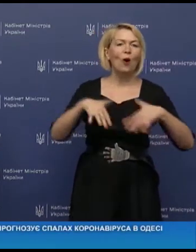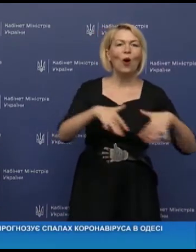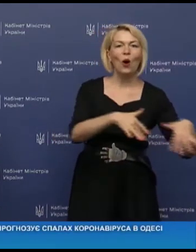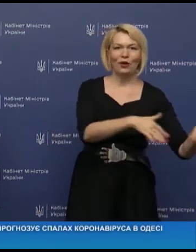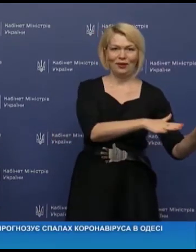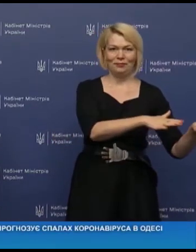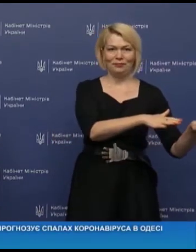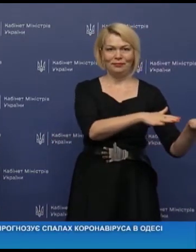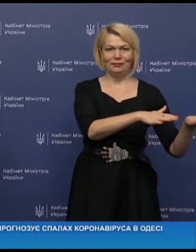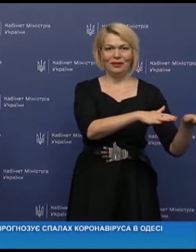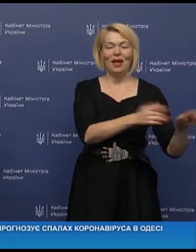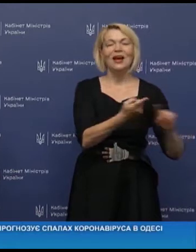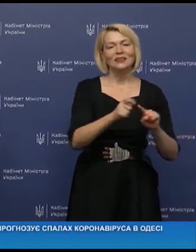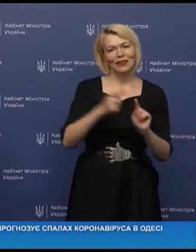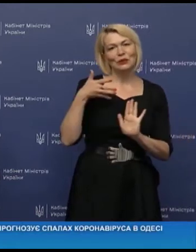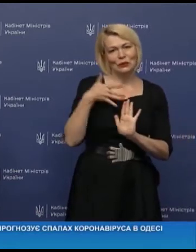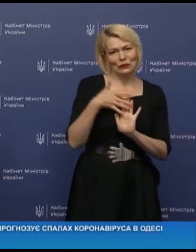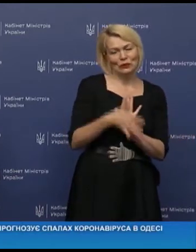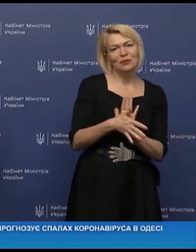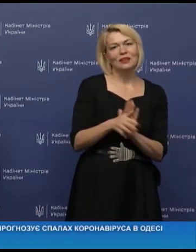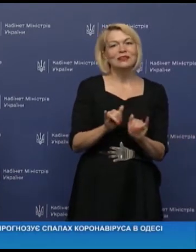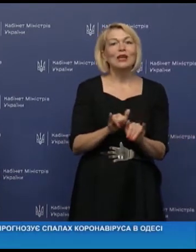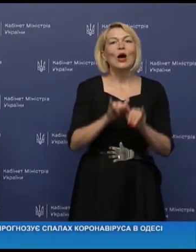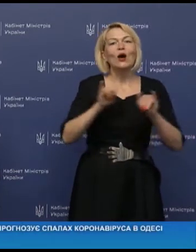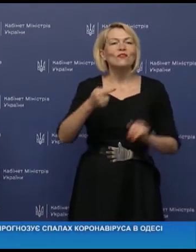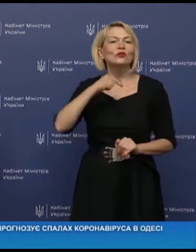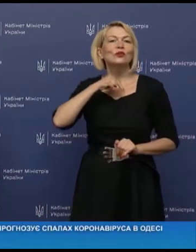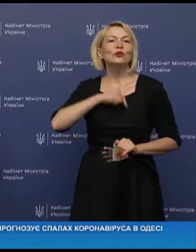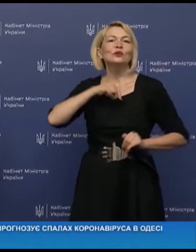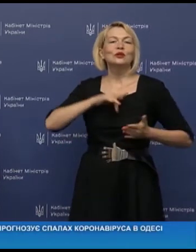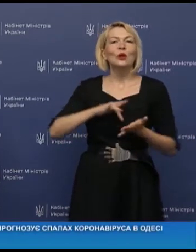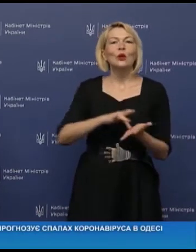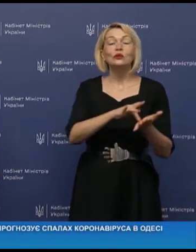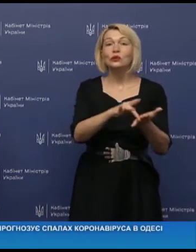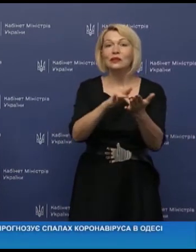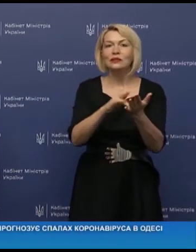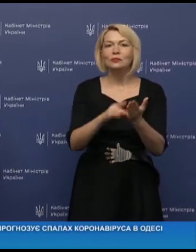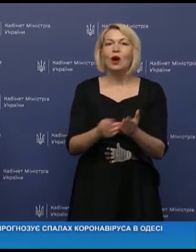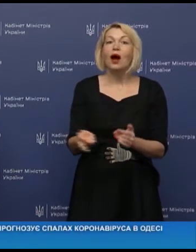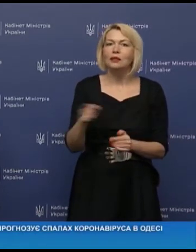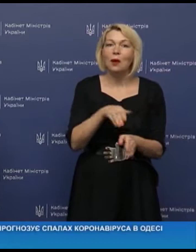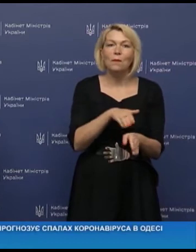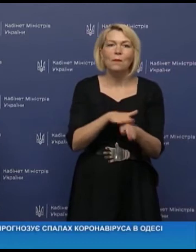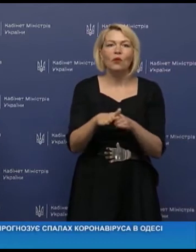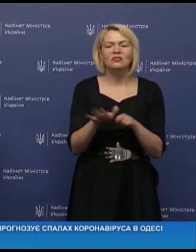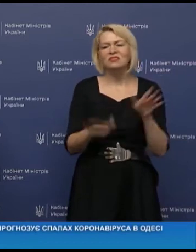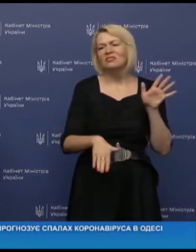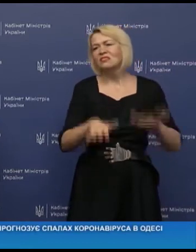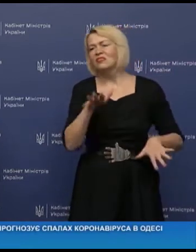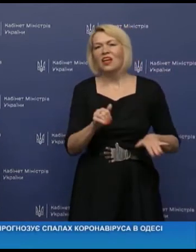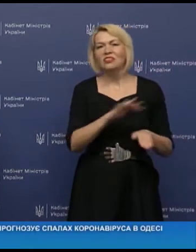І це зрозуміло, і це розвиток нашого внутрішнього туризму. Але повне нехтування,